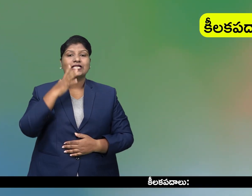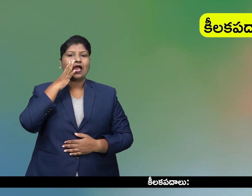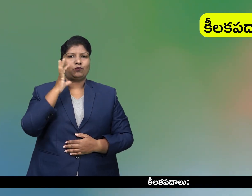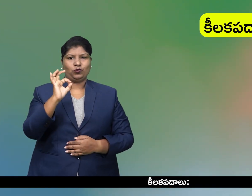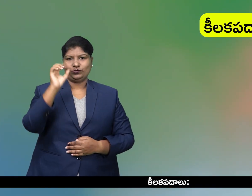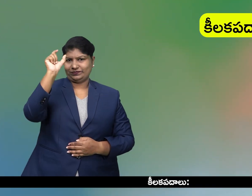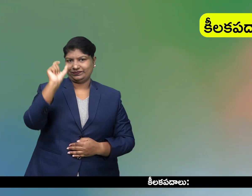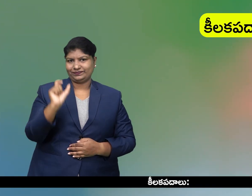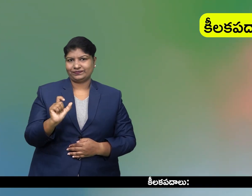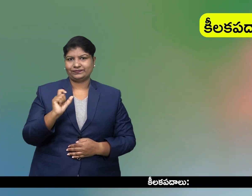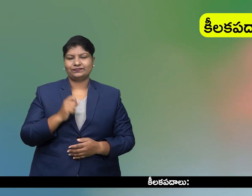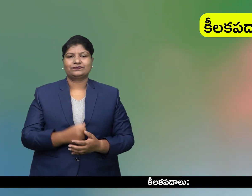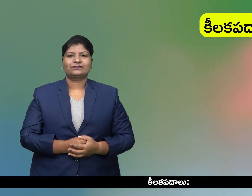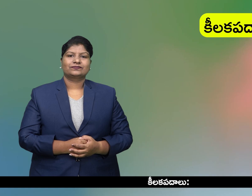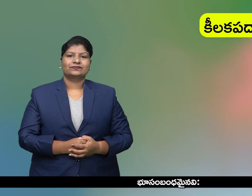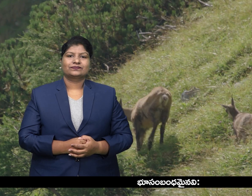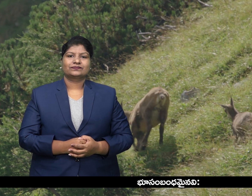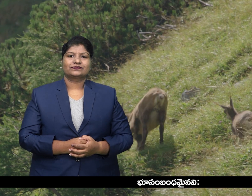కీలక పదాలు: